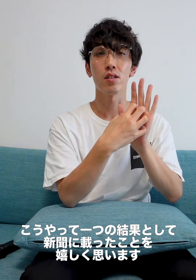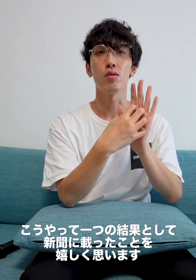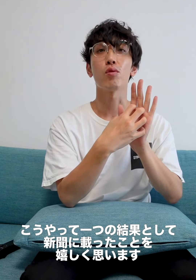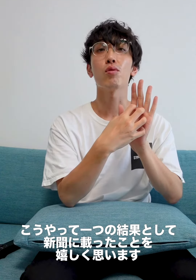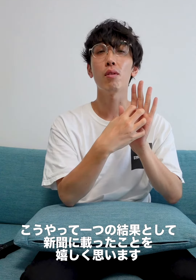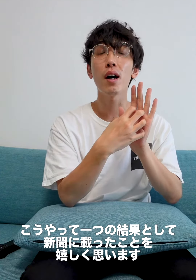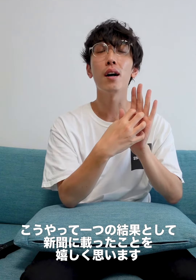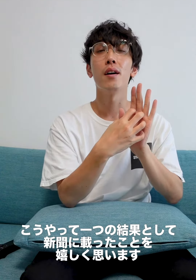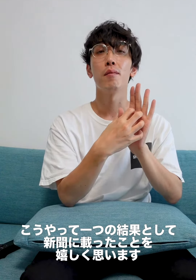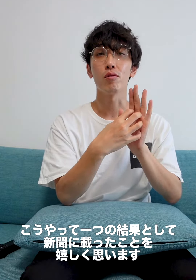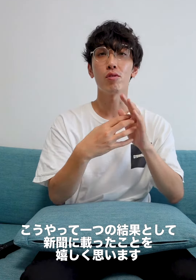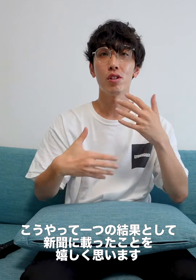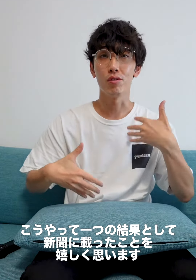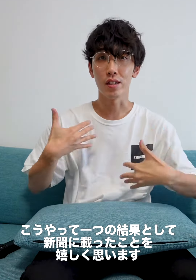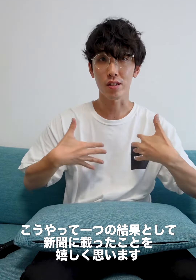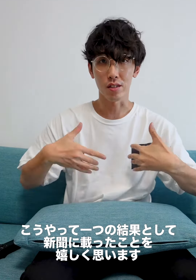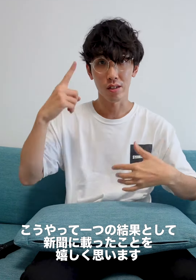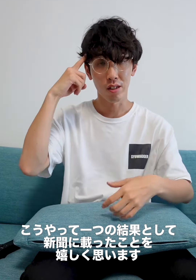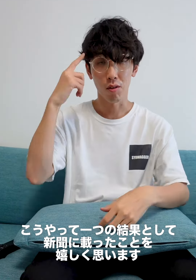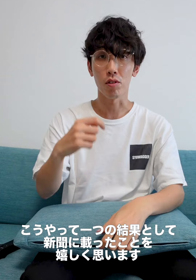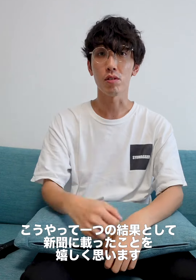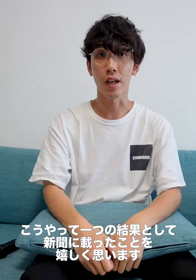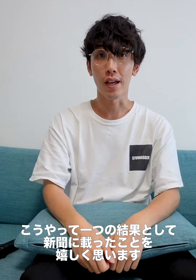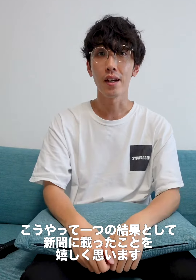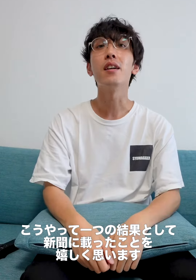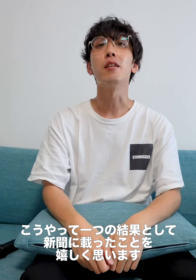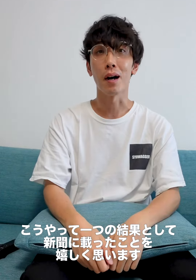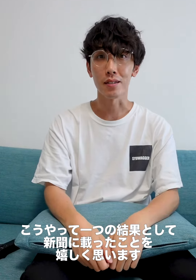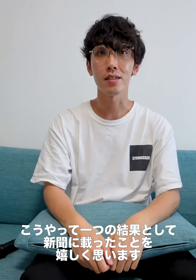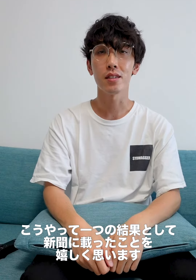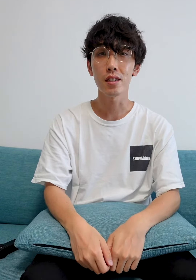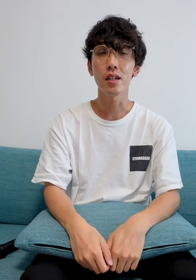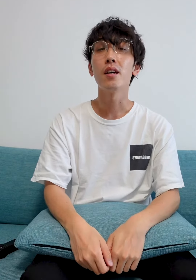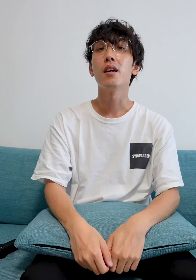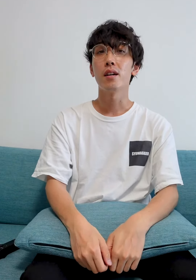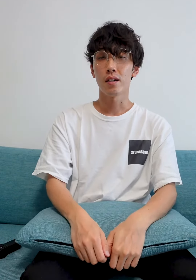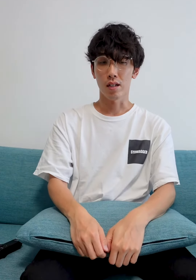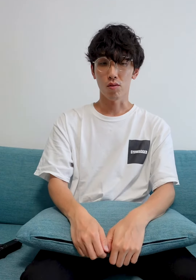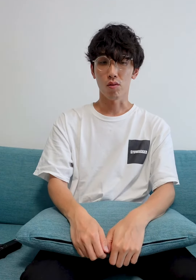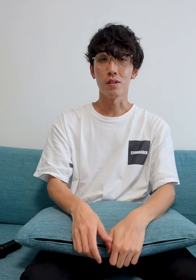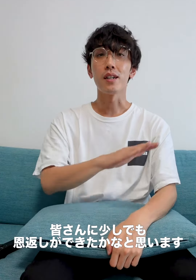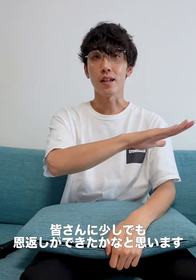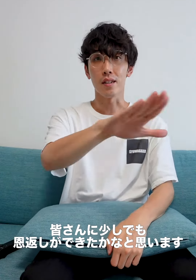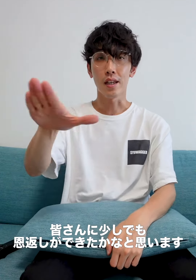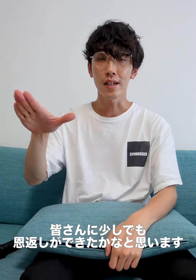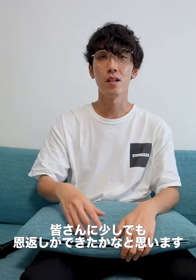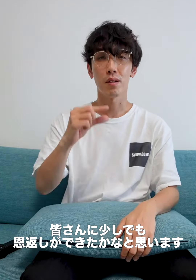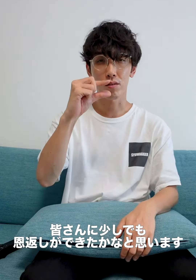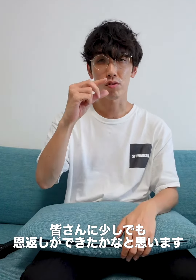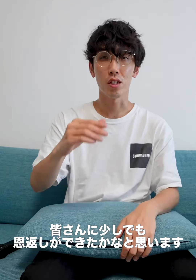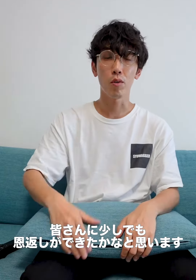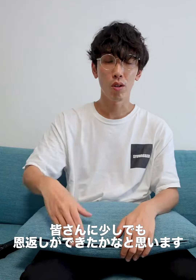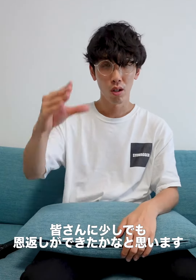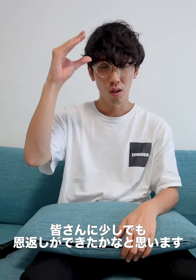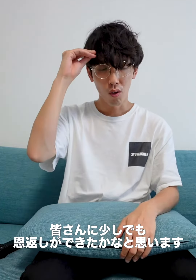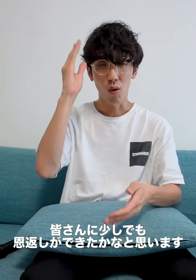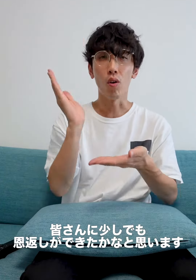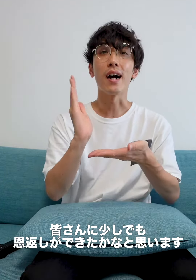ていうことは本当に嬉しく思っていますし、皆さんに少しでも恩返